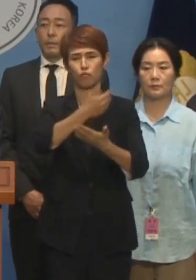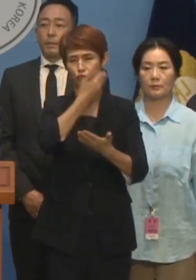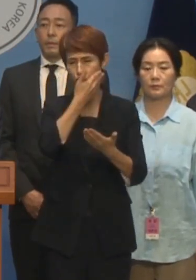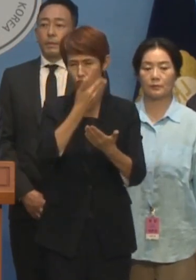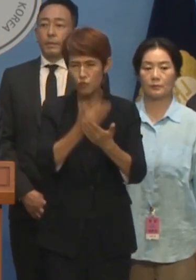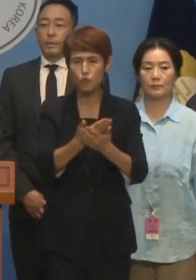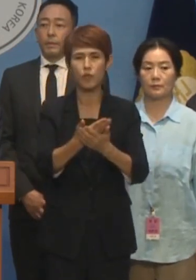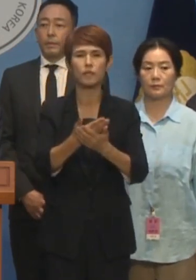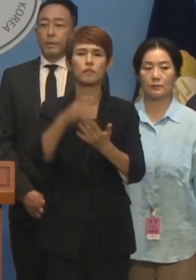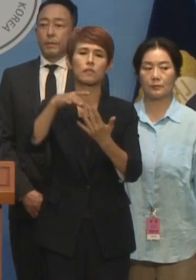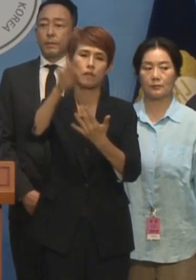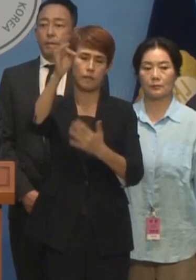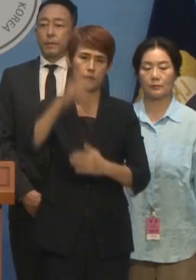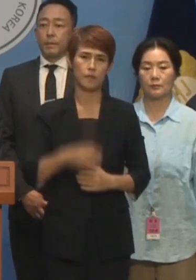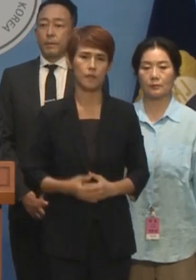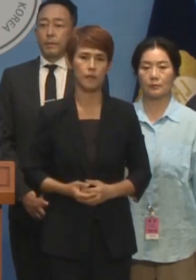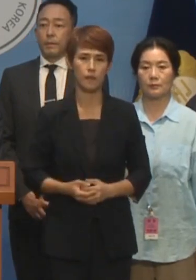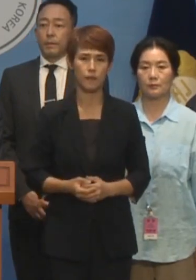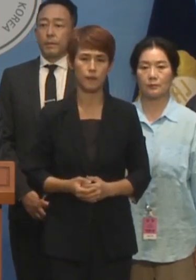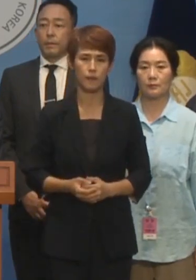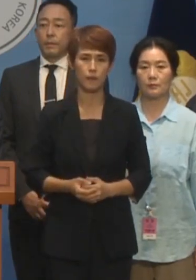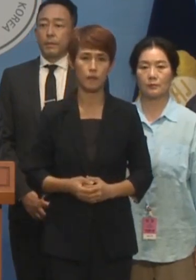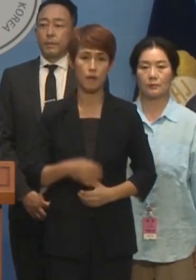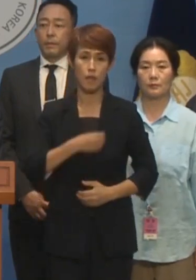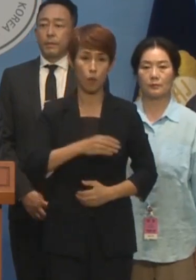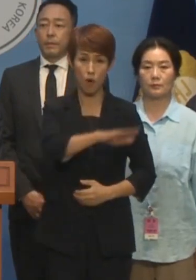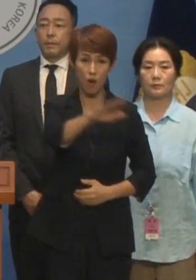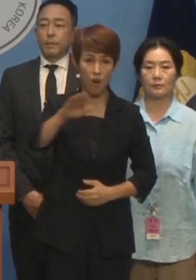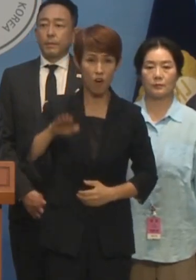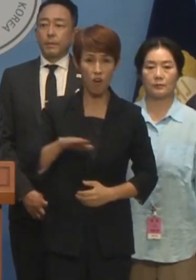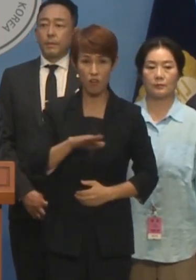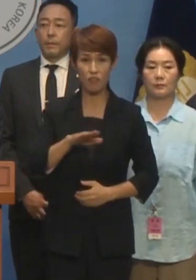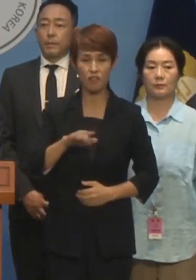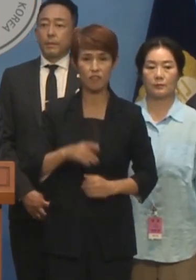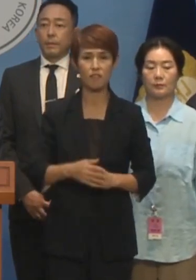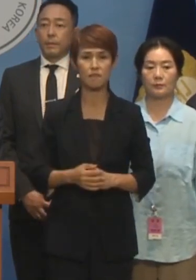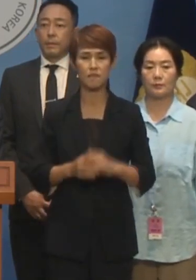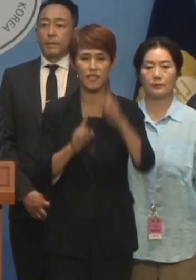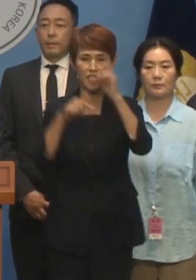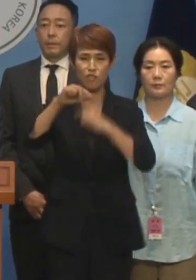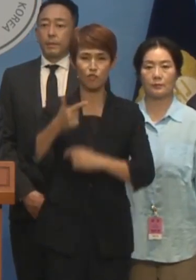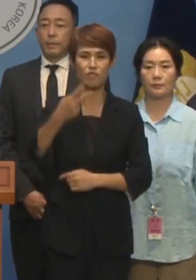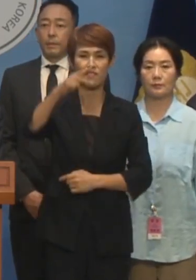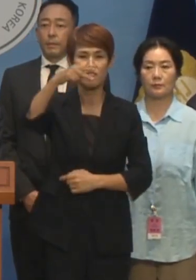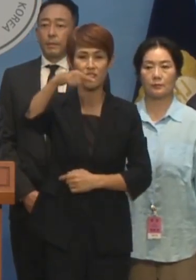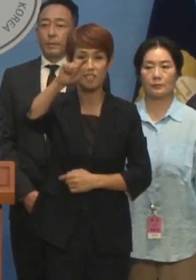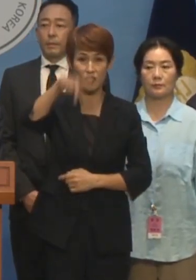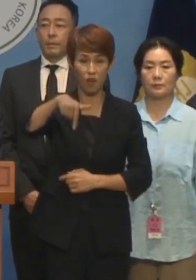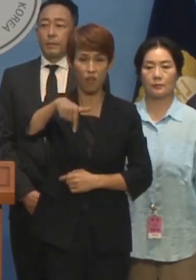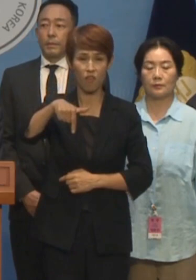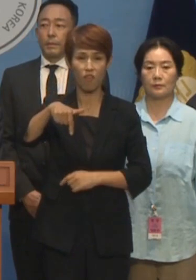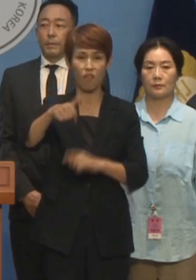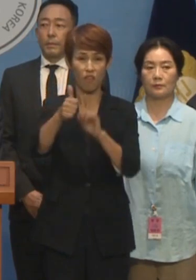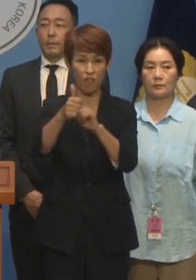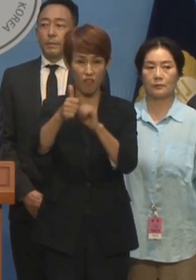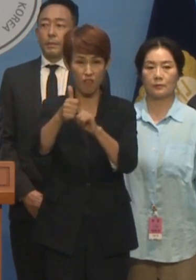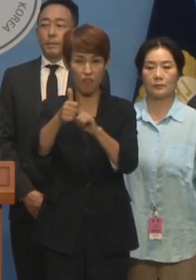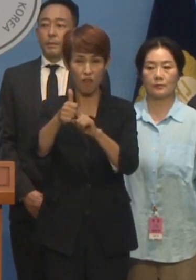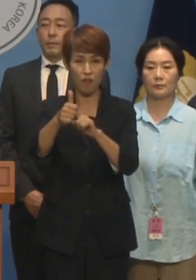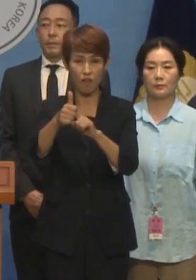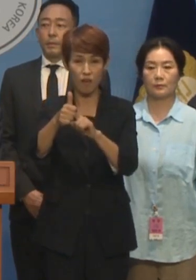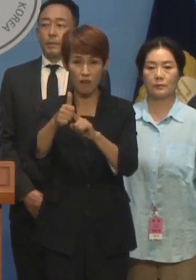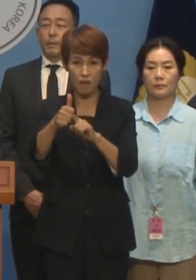선택입니다. 우리 당원들은 팬덤으로 당선된 이준석 전 대표의 대가를